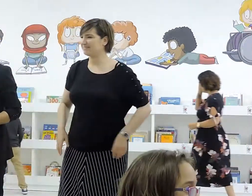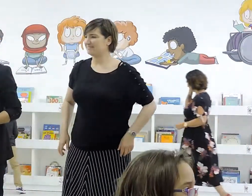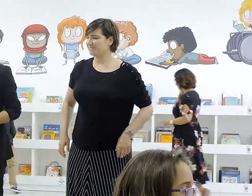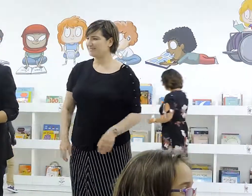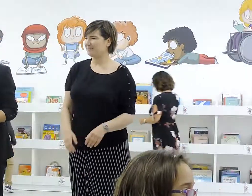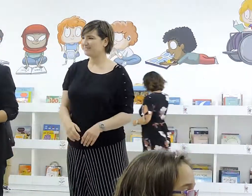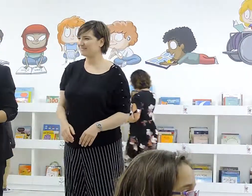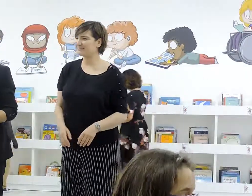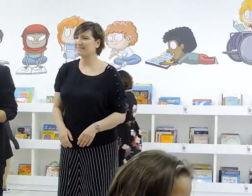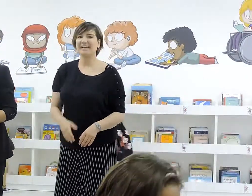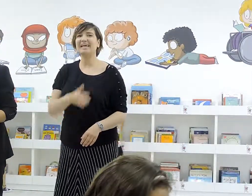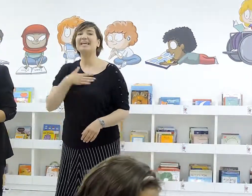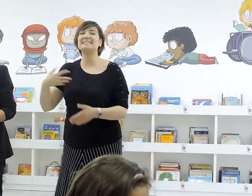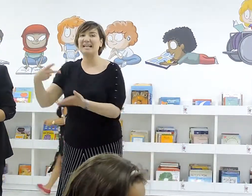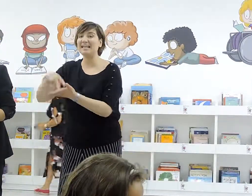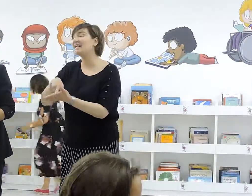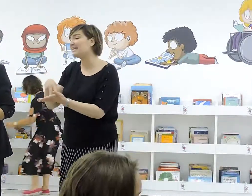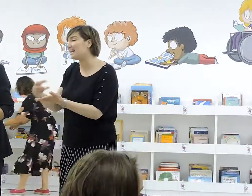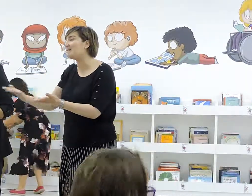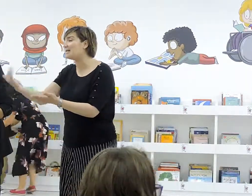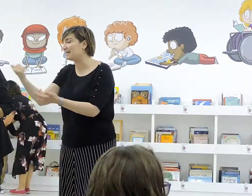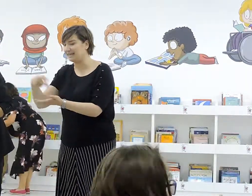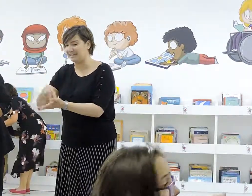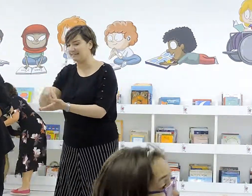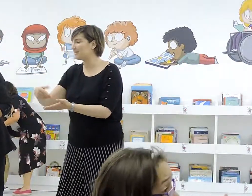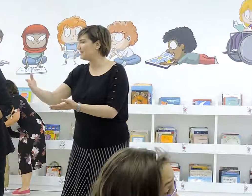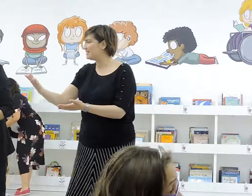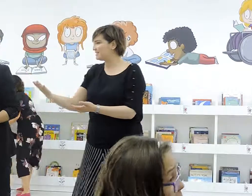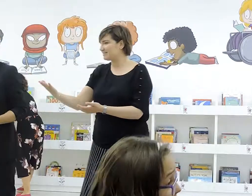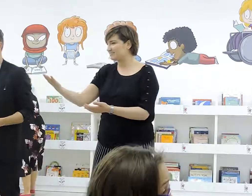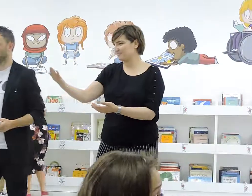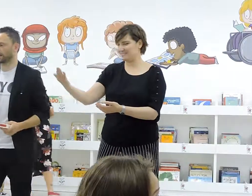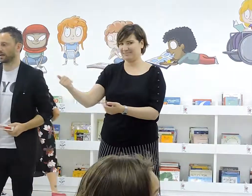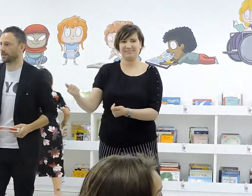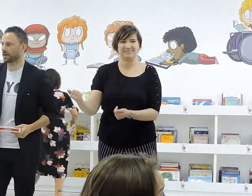Vea. Vea, quiere salir.